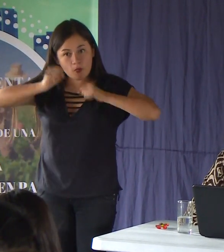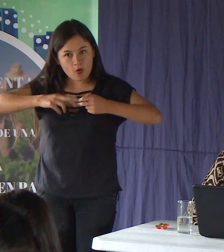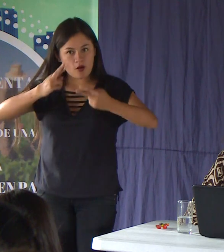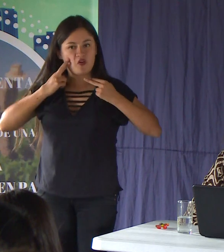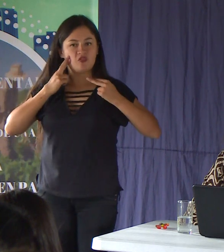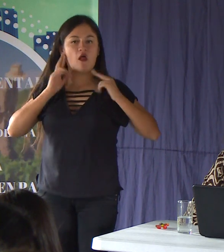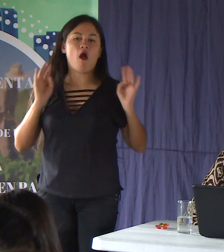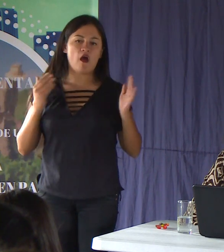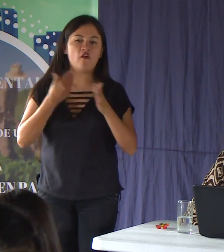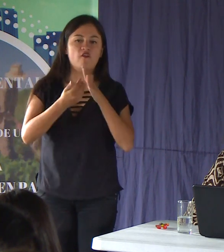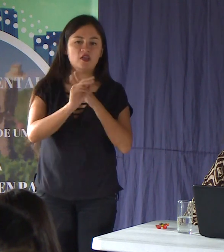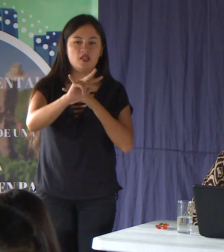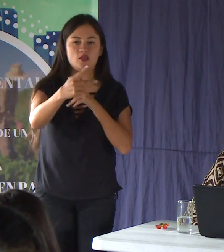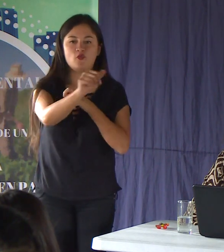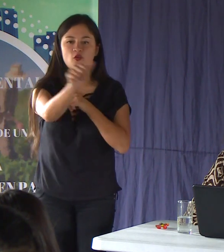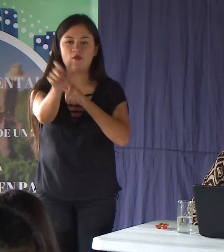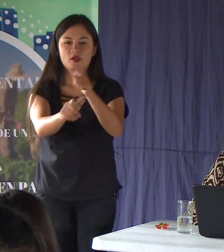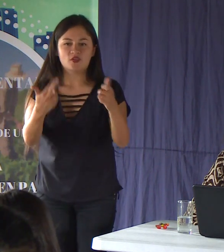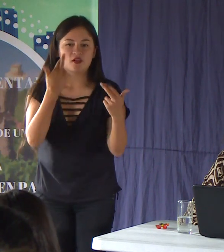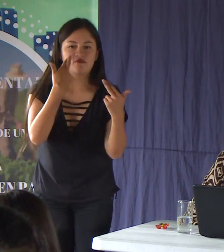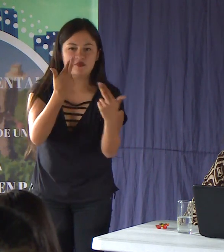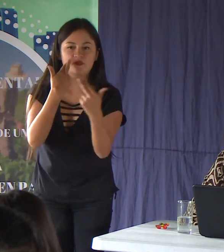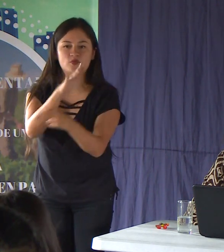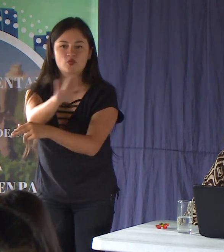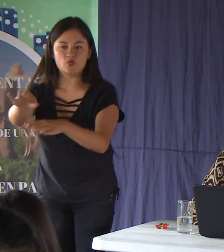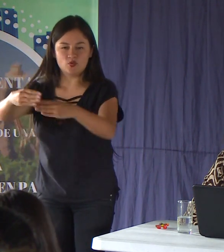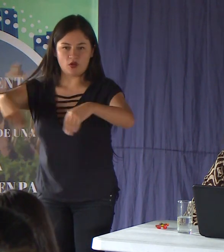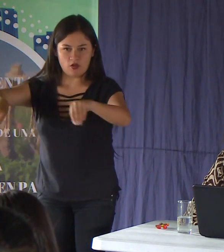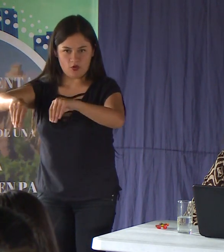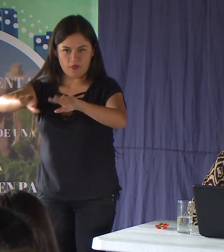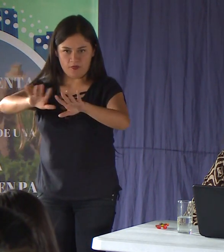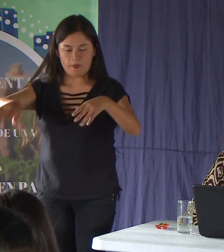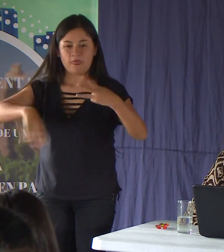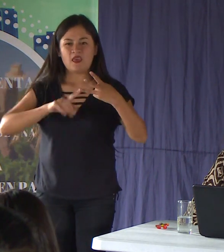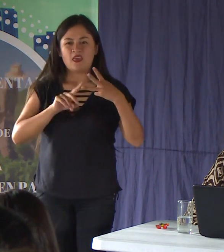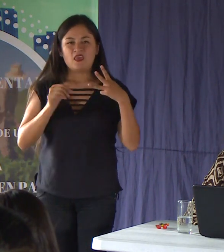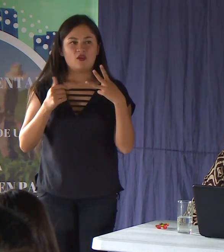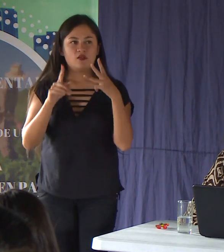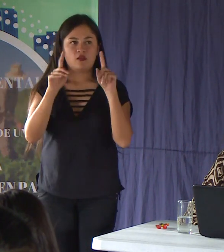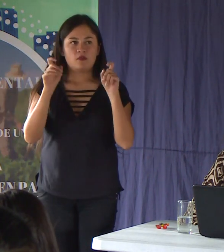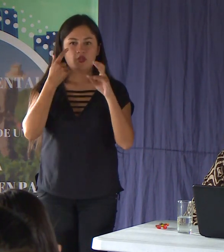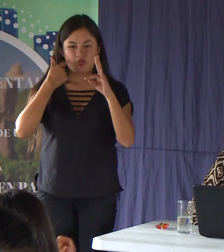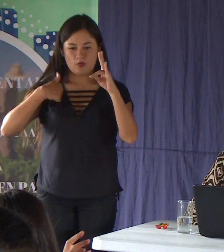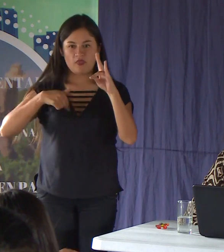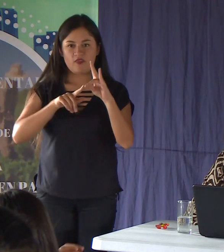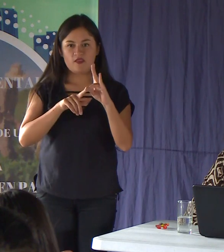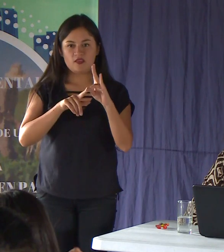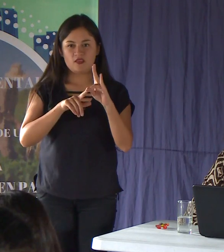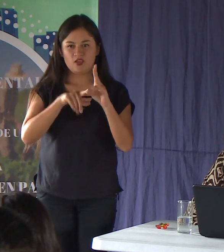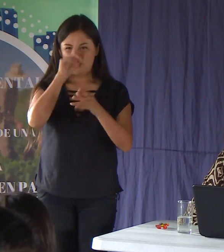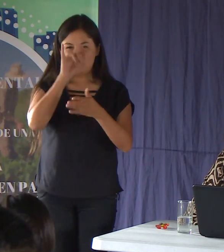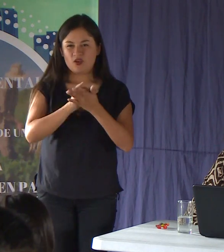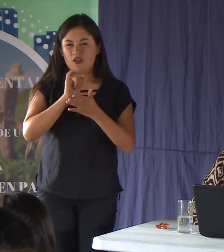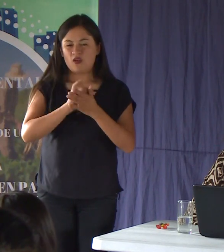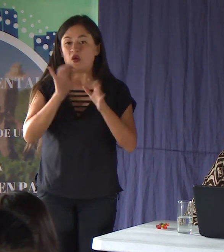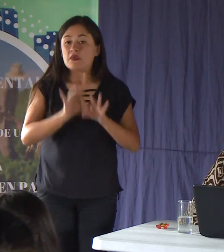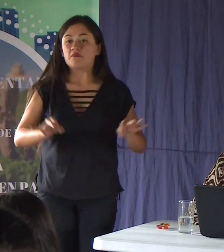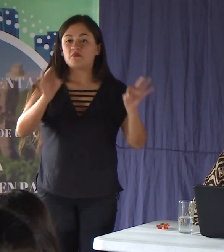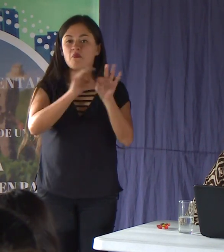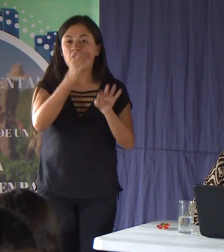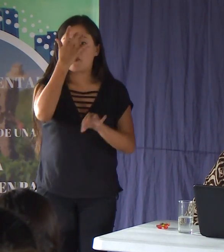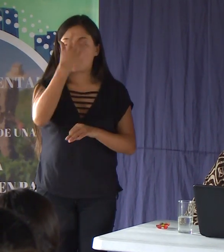Y los procesos de subjetivación, digamos que para mí son fundamentales en términos, si queremos llamarlo así, como